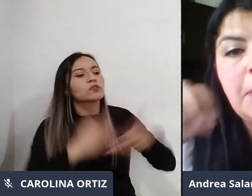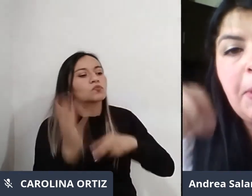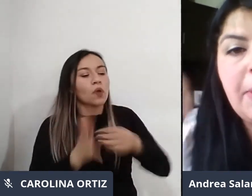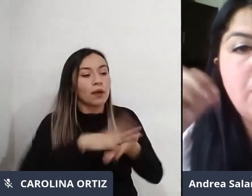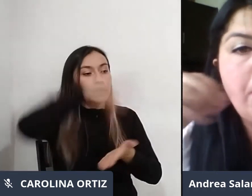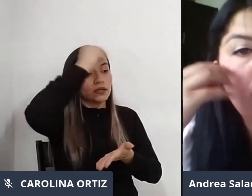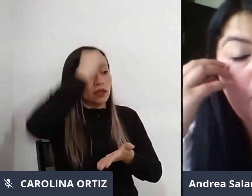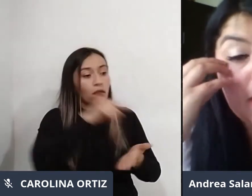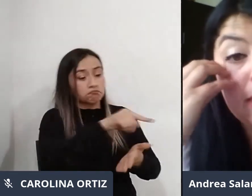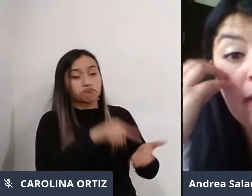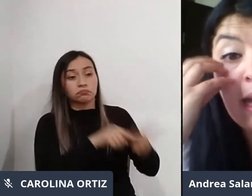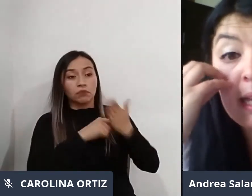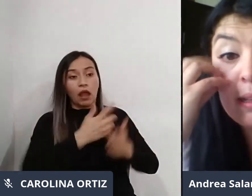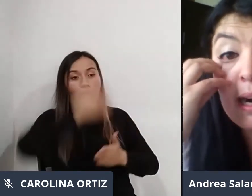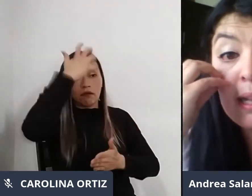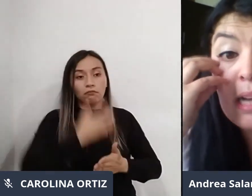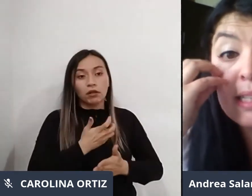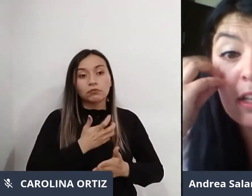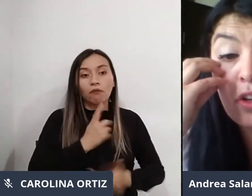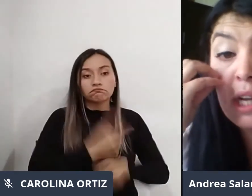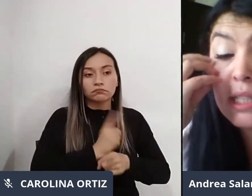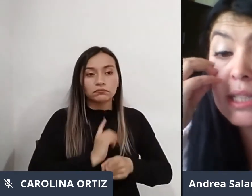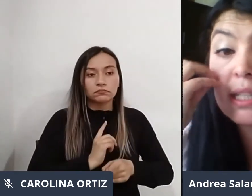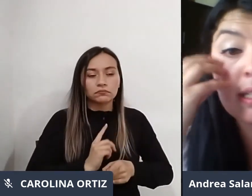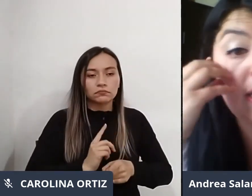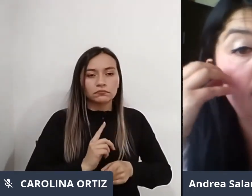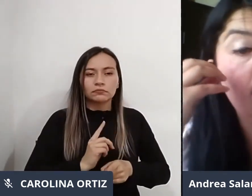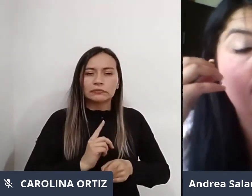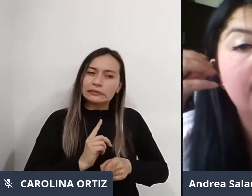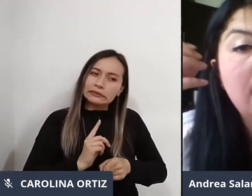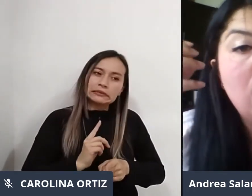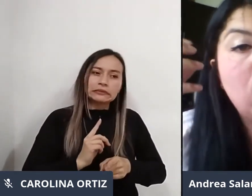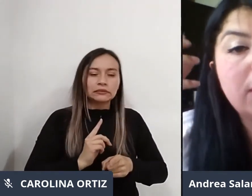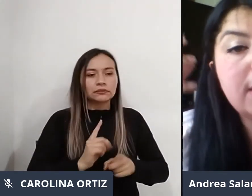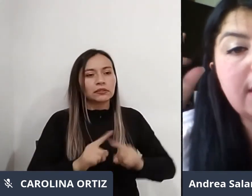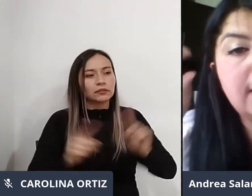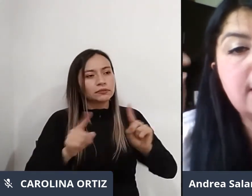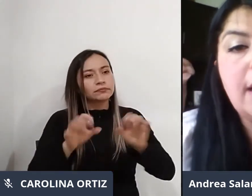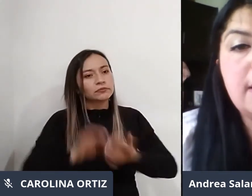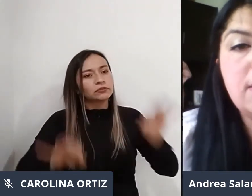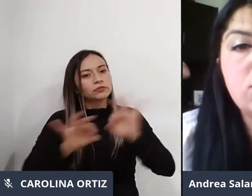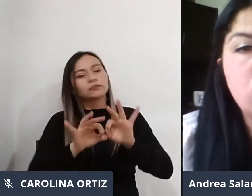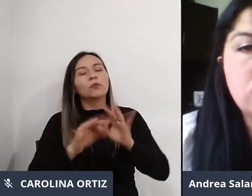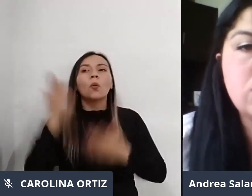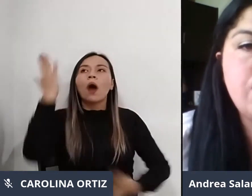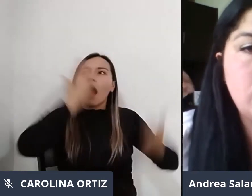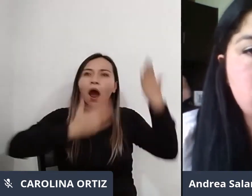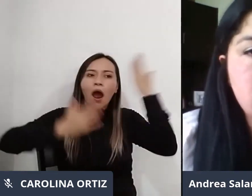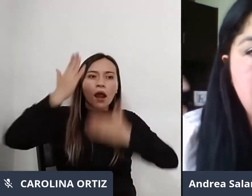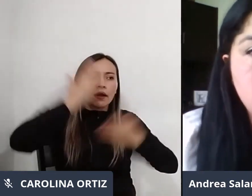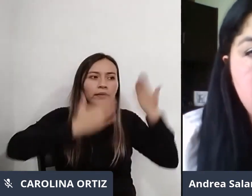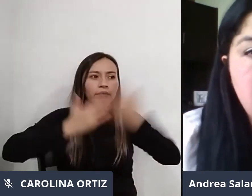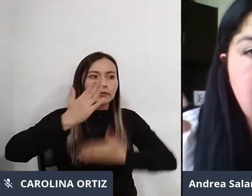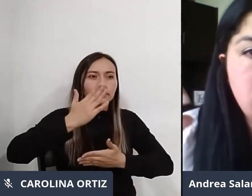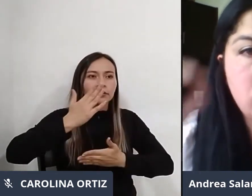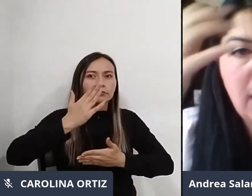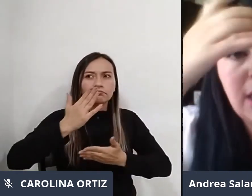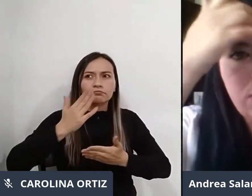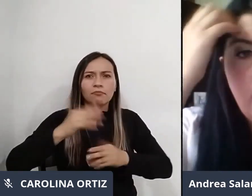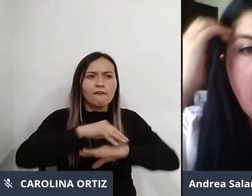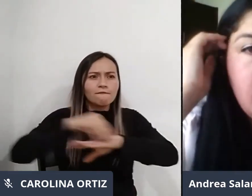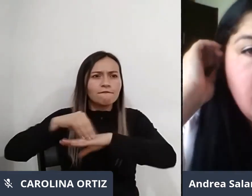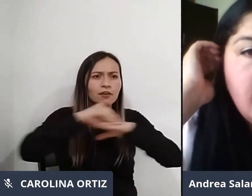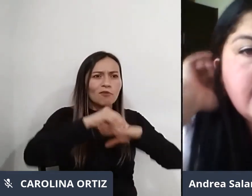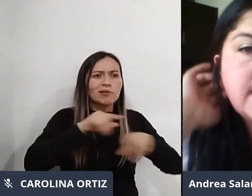Y en ese primer momento, pues, hay que entrar a analizar todas esas cosas que se están, o todos esos fenómenos que están sucediendo